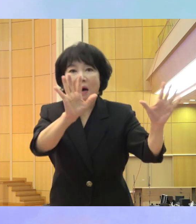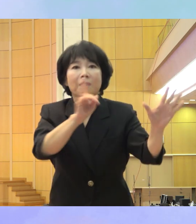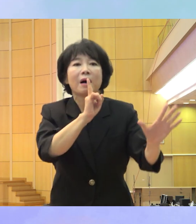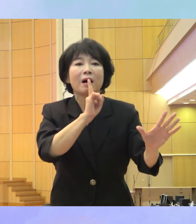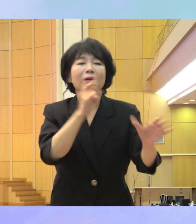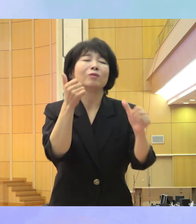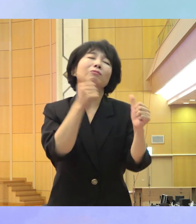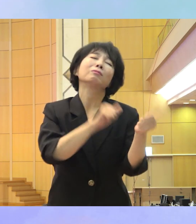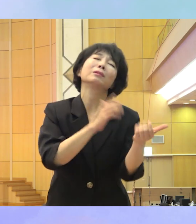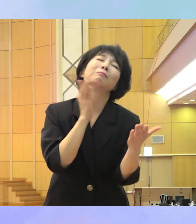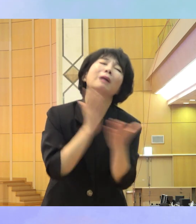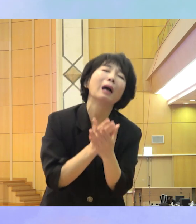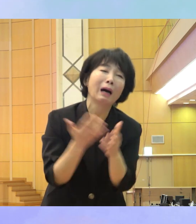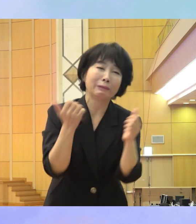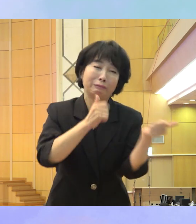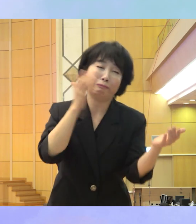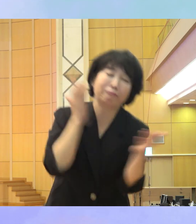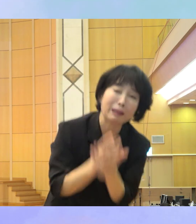죽지 마세요.